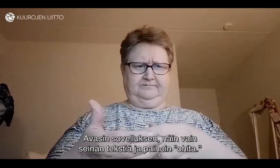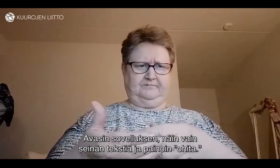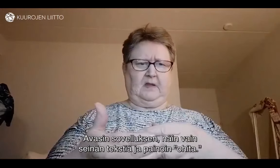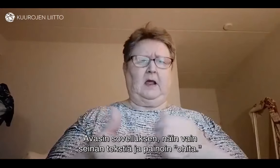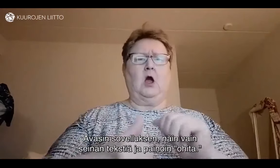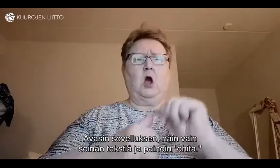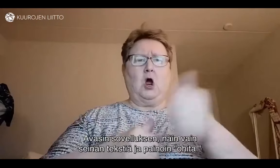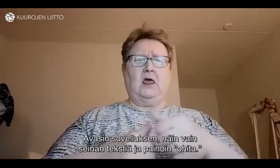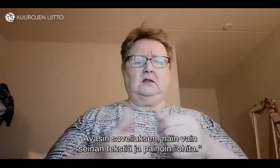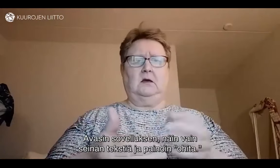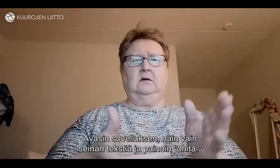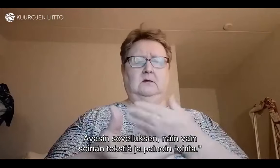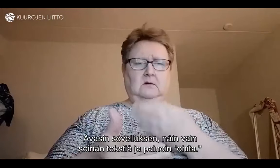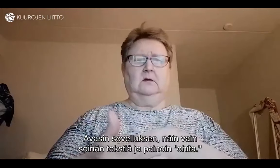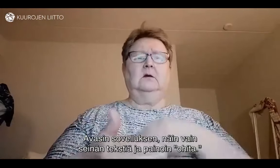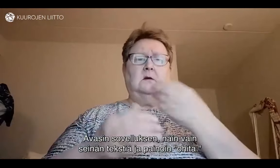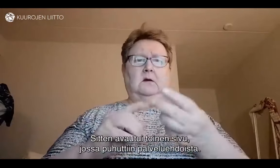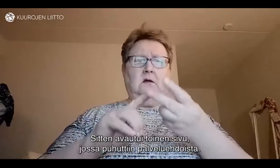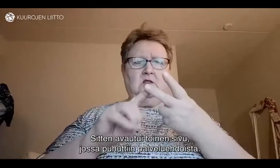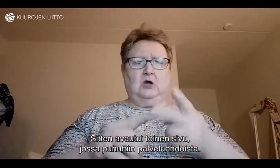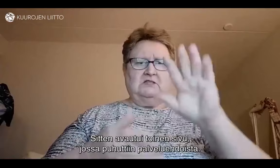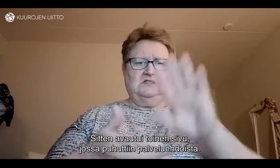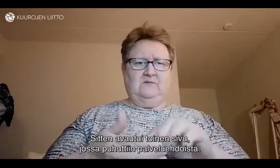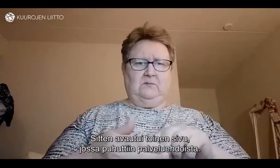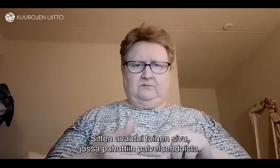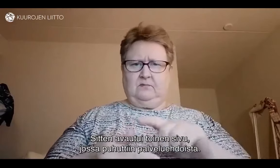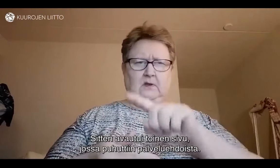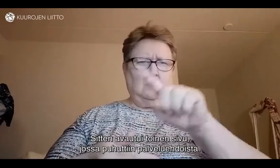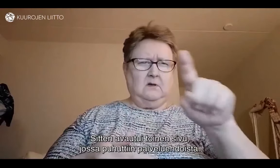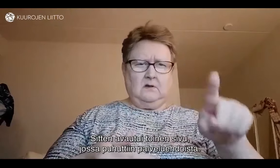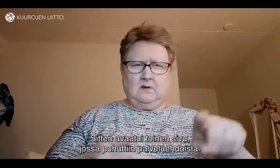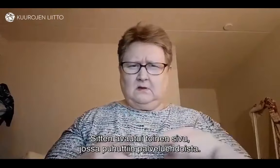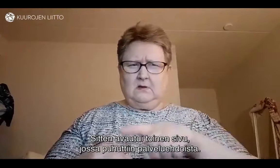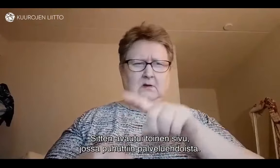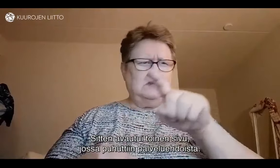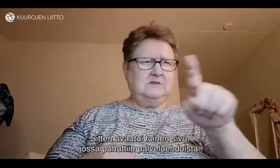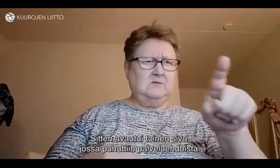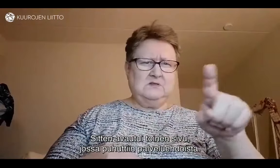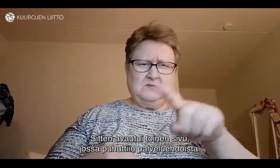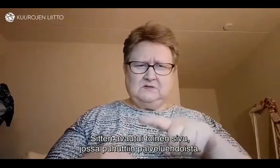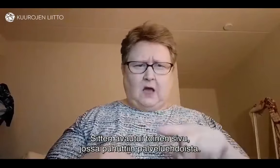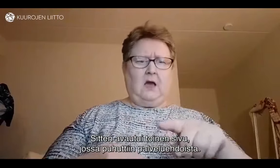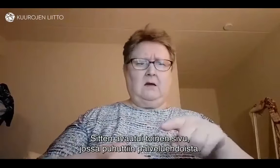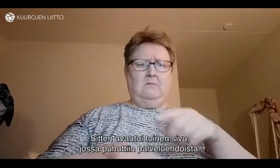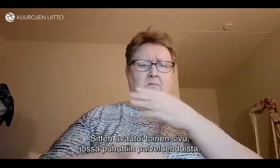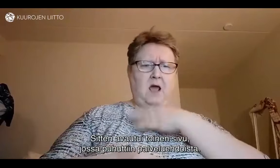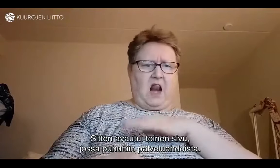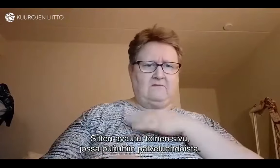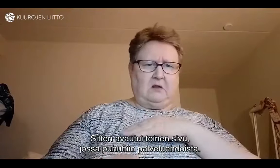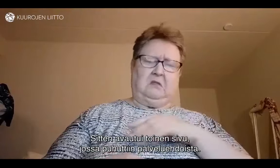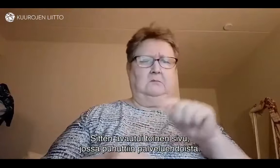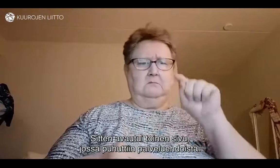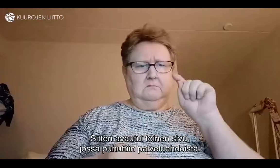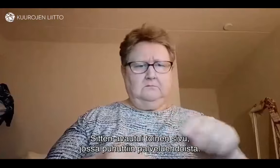Avasin sovelluksen, näin vaan seinään tekstiä ja painoin ohita. Sitten avautui toinen sivu,